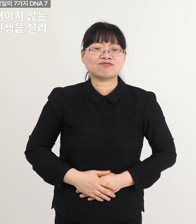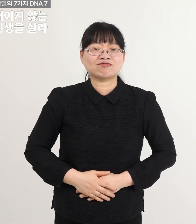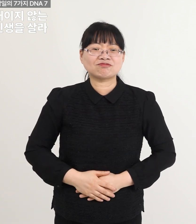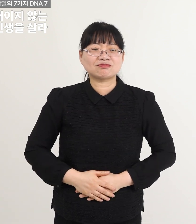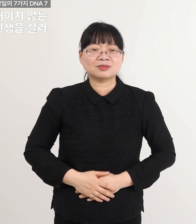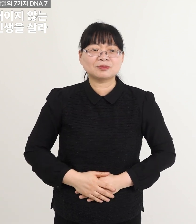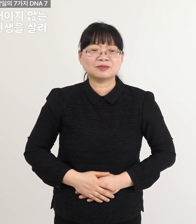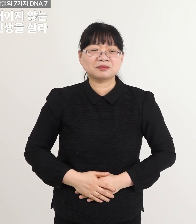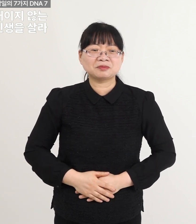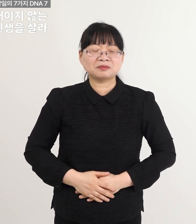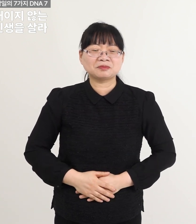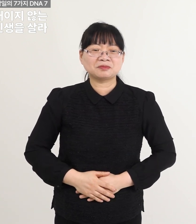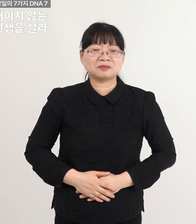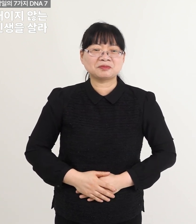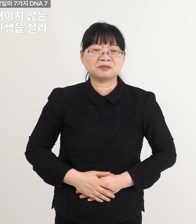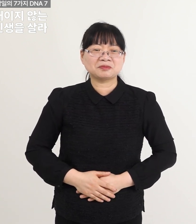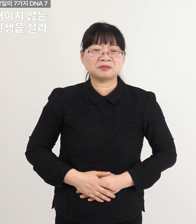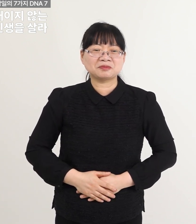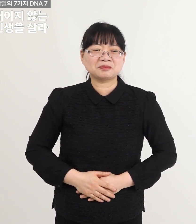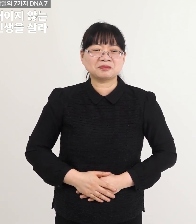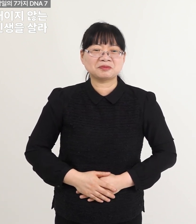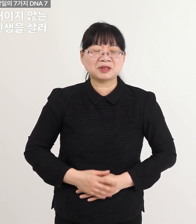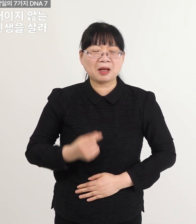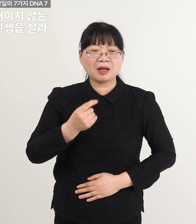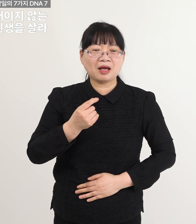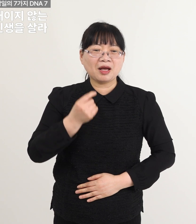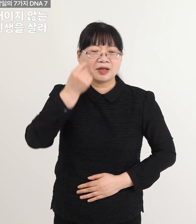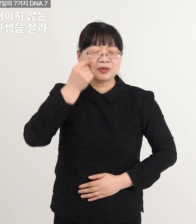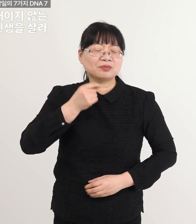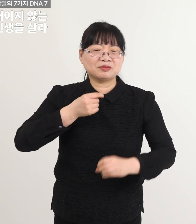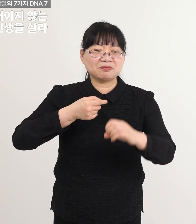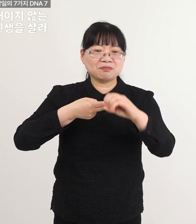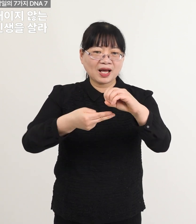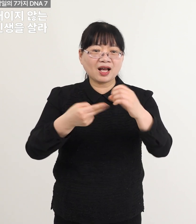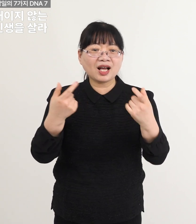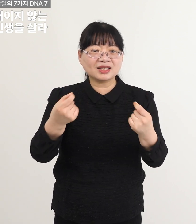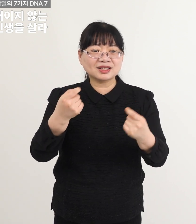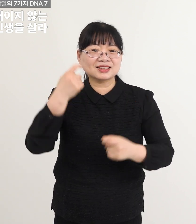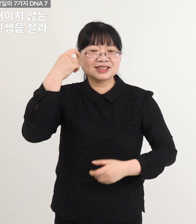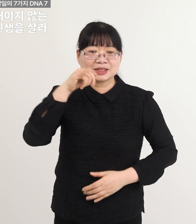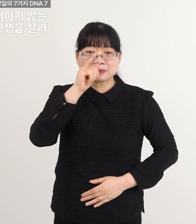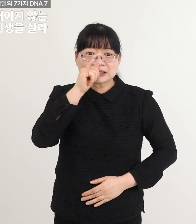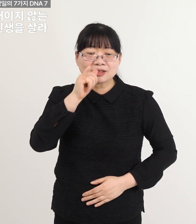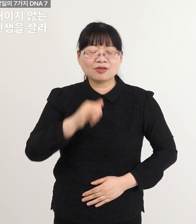매정스러운 것 같은 느낌도 듭니다. 그런데